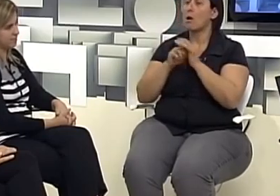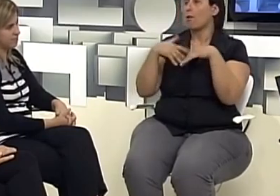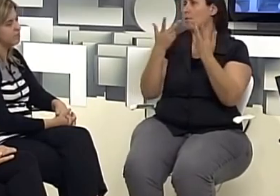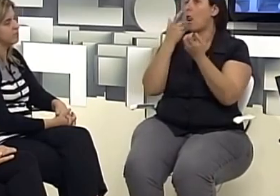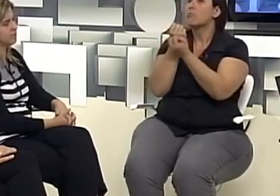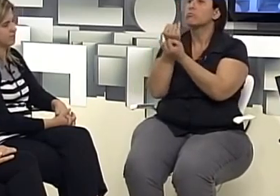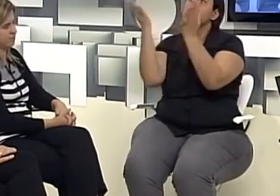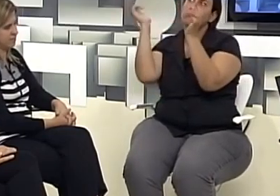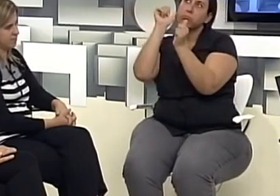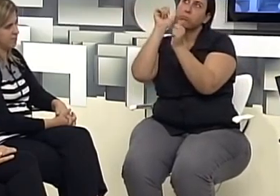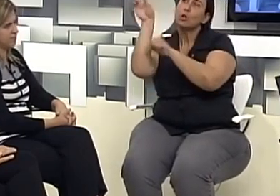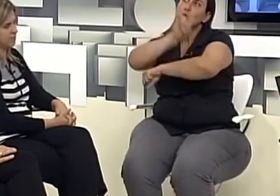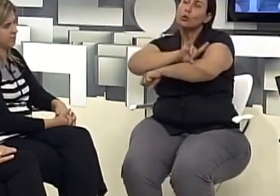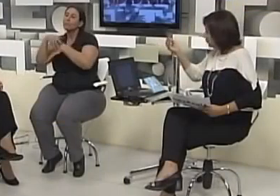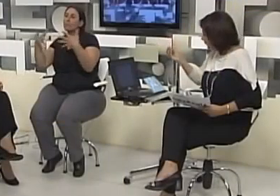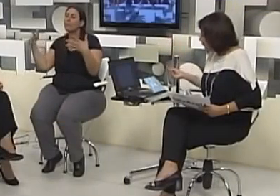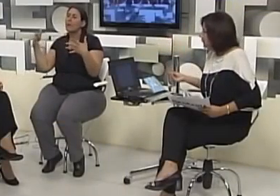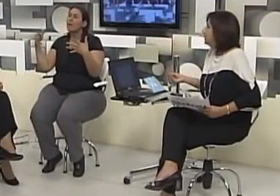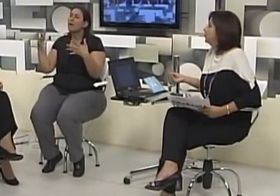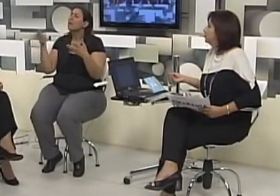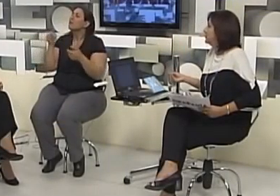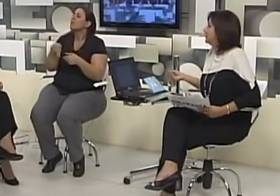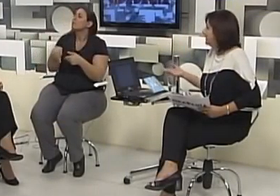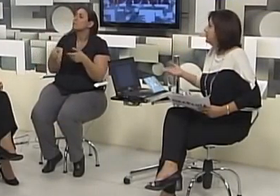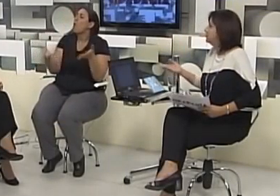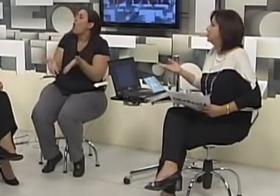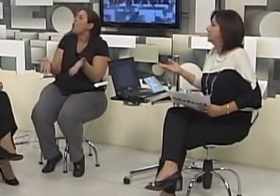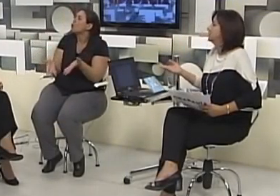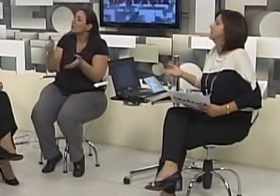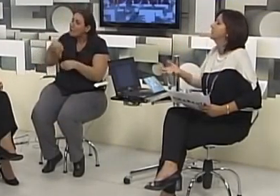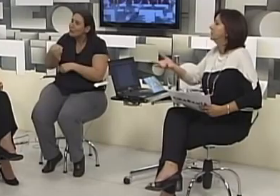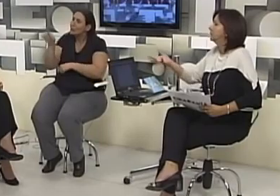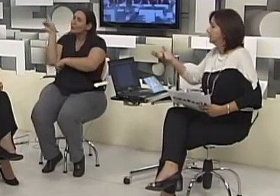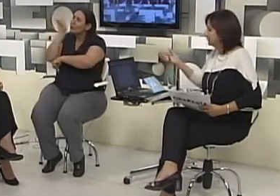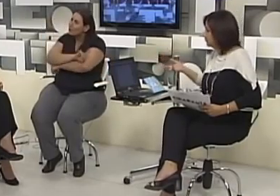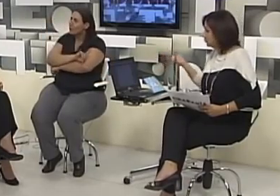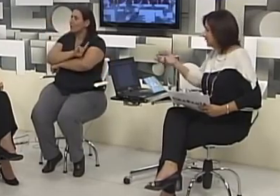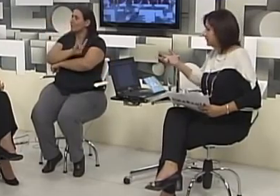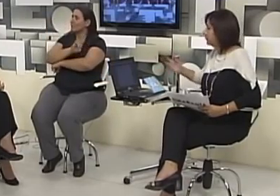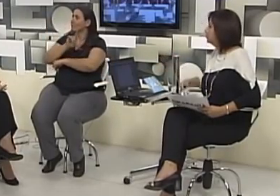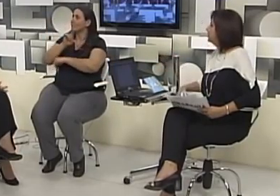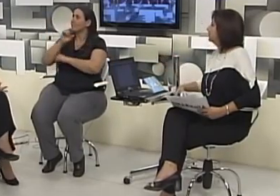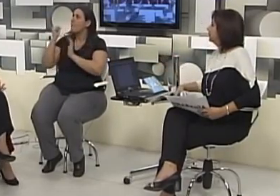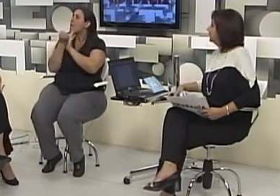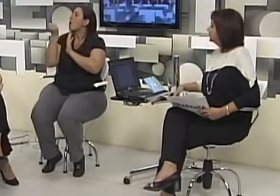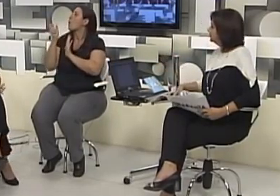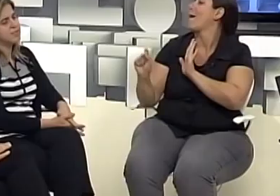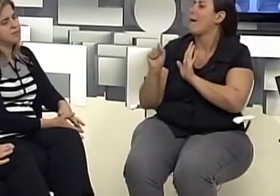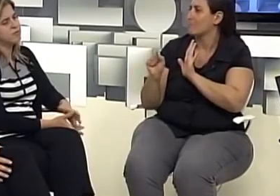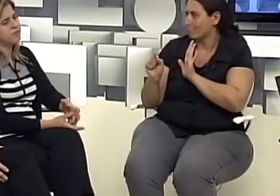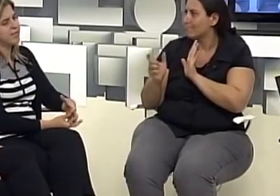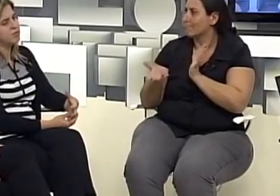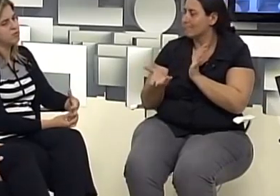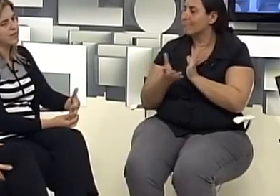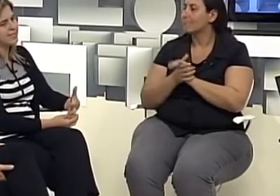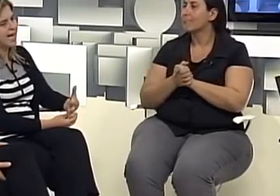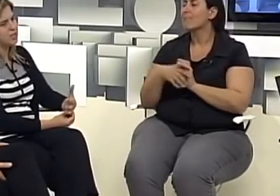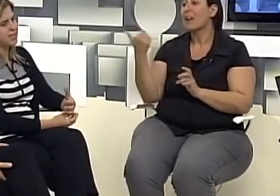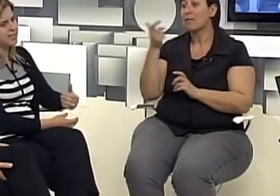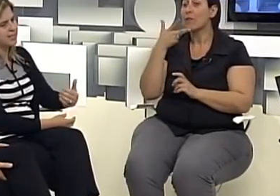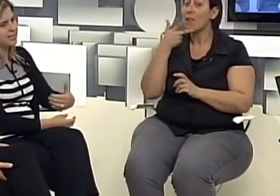ou outras datas, enfim. E o que fica hoje, assim, desse dia sobre esse assunto que estamos falando? Acho que nós estamos vivendo